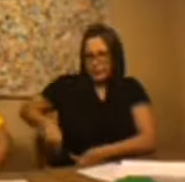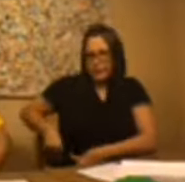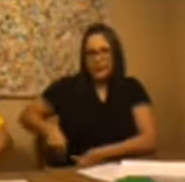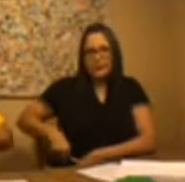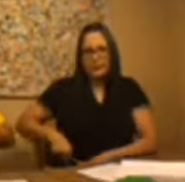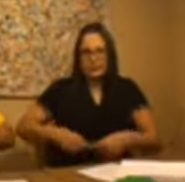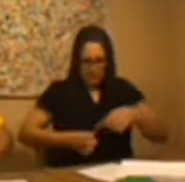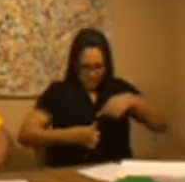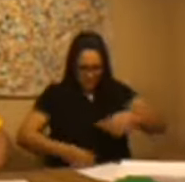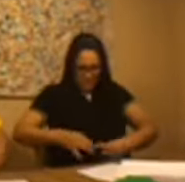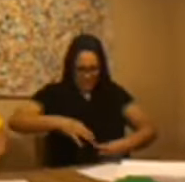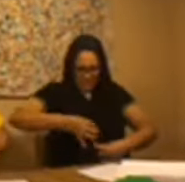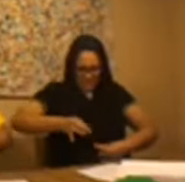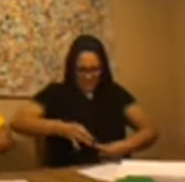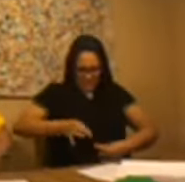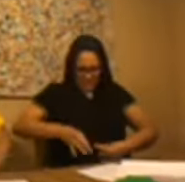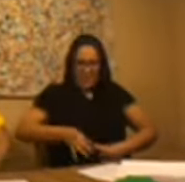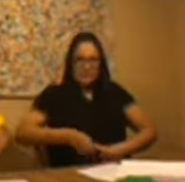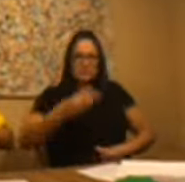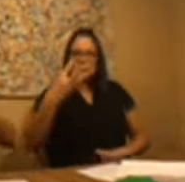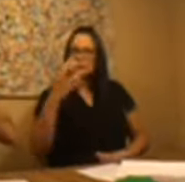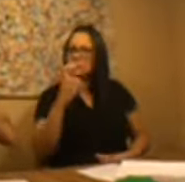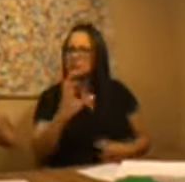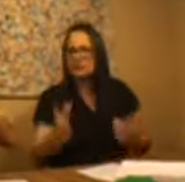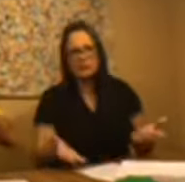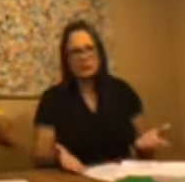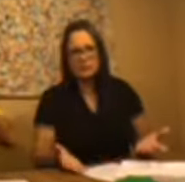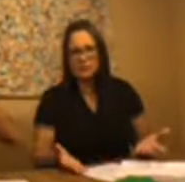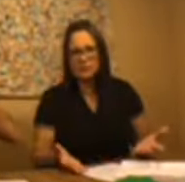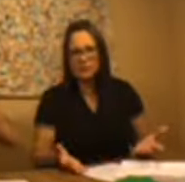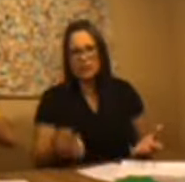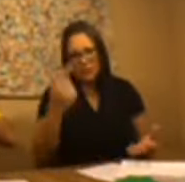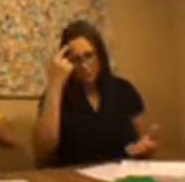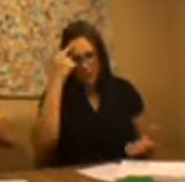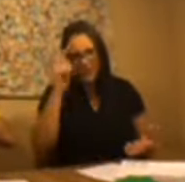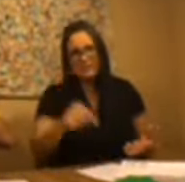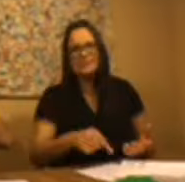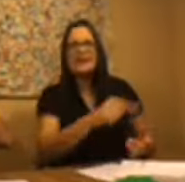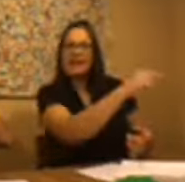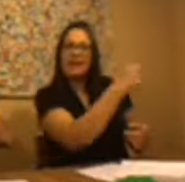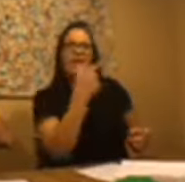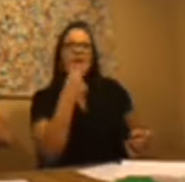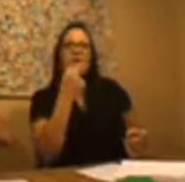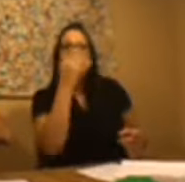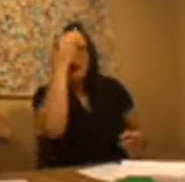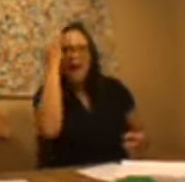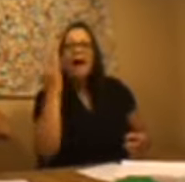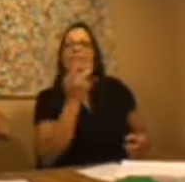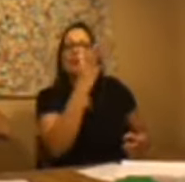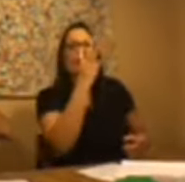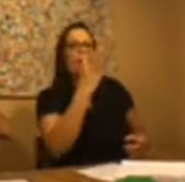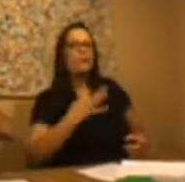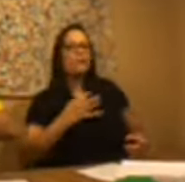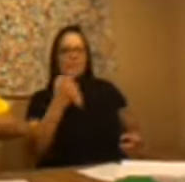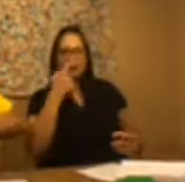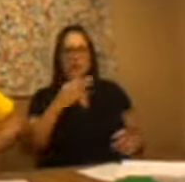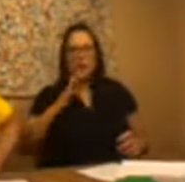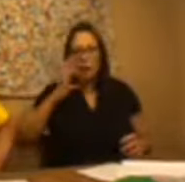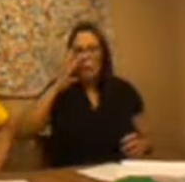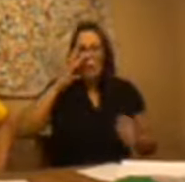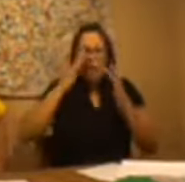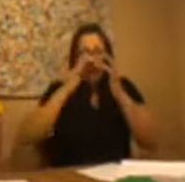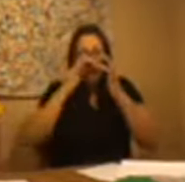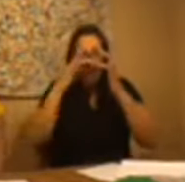35 pontos aqui não é inocente não há qualquer dado que a de sinusite mas o admitir